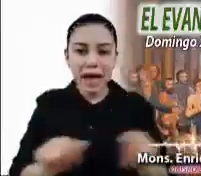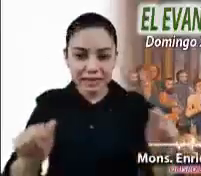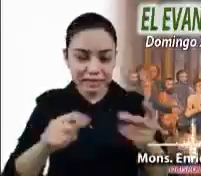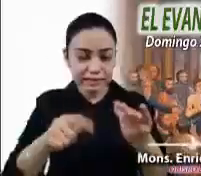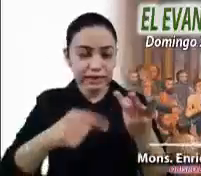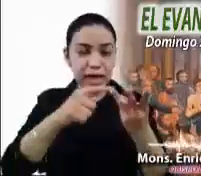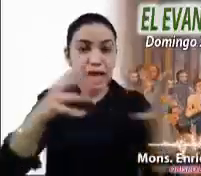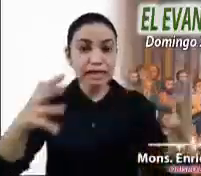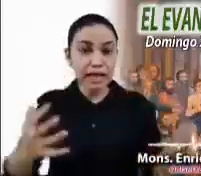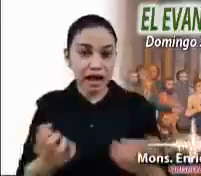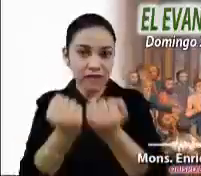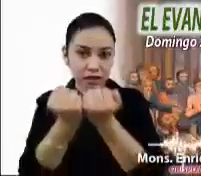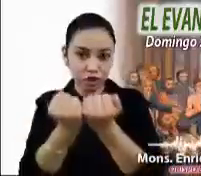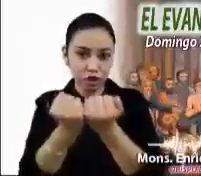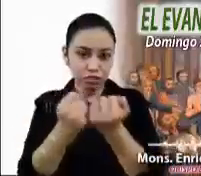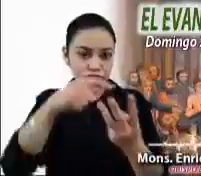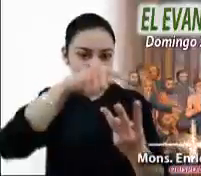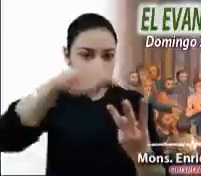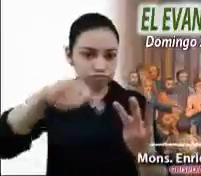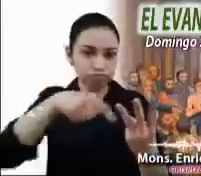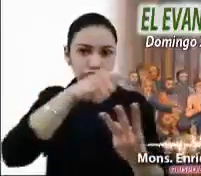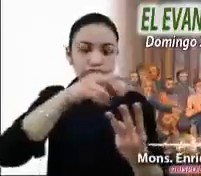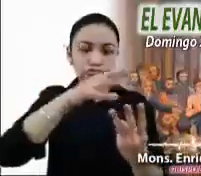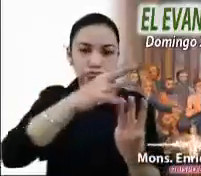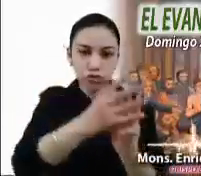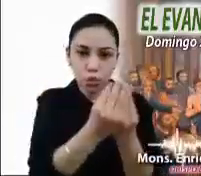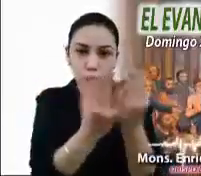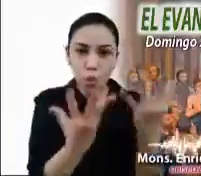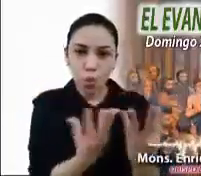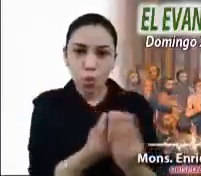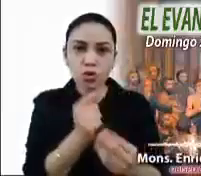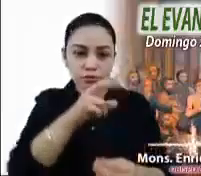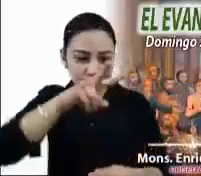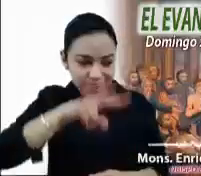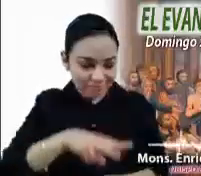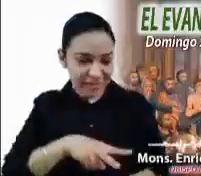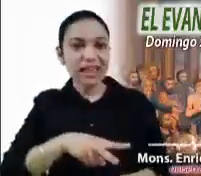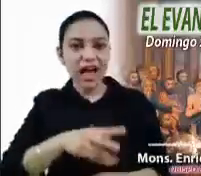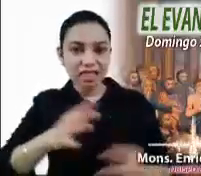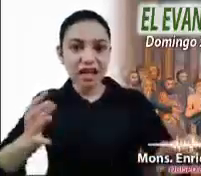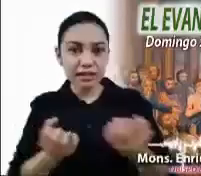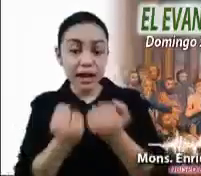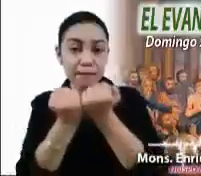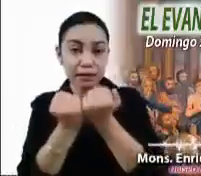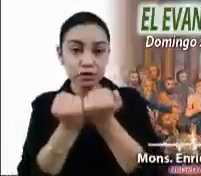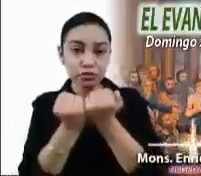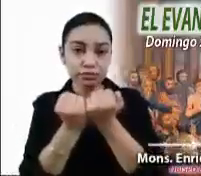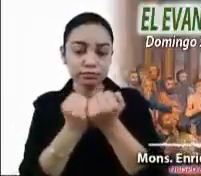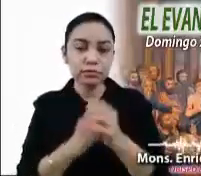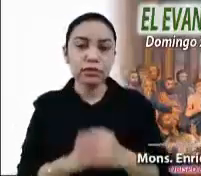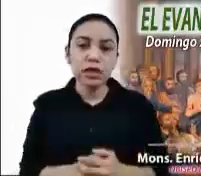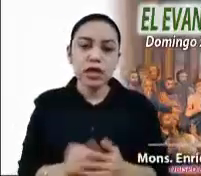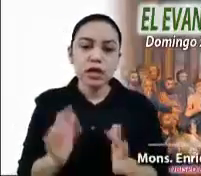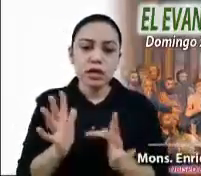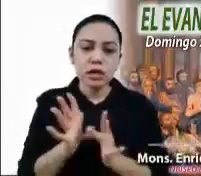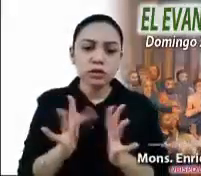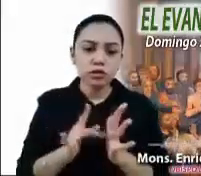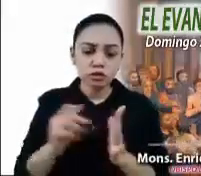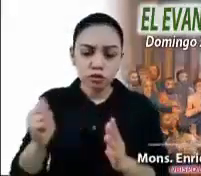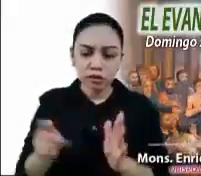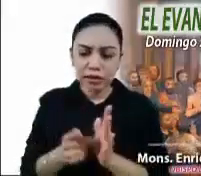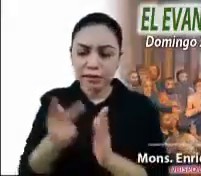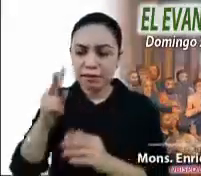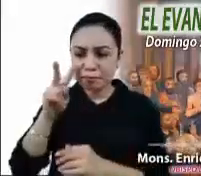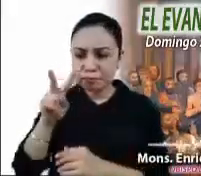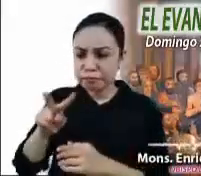evangelización. Jesús mismo retoma las palabras de Isaías en Nazaret al hablar de este evangelio dirigido a